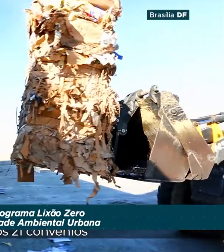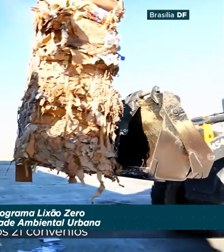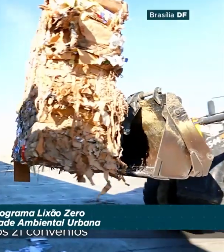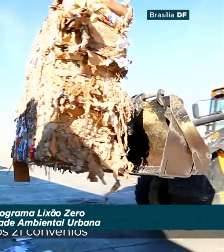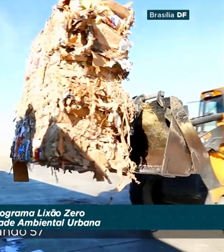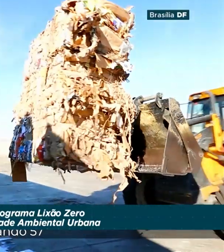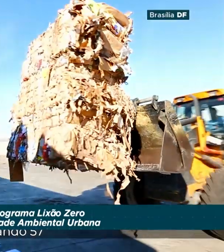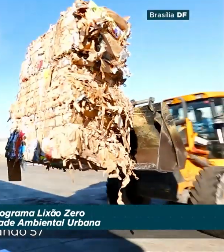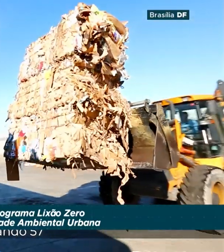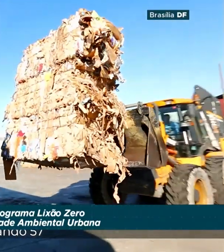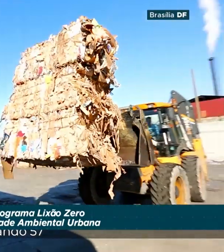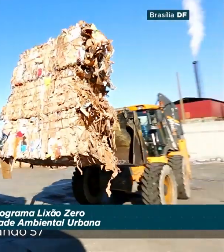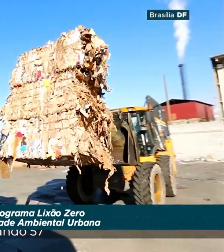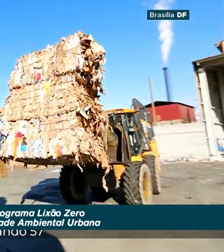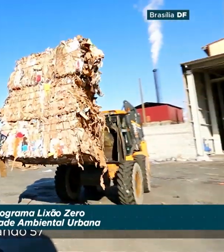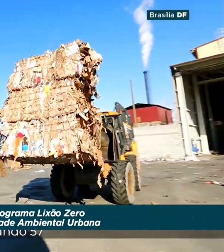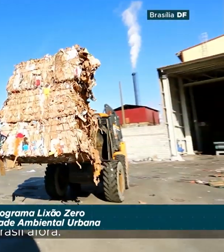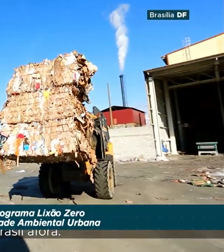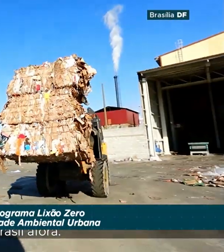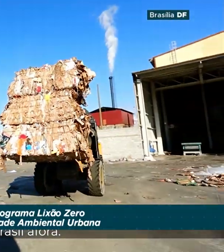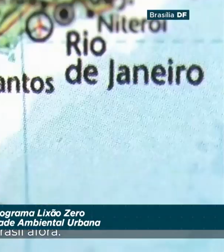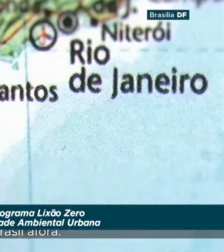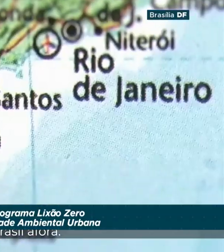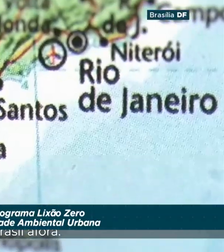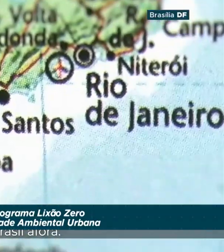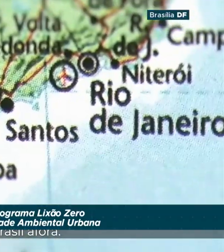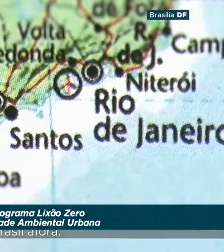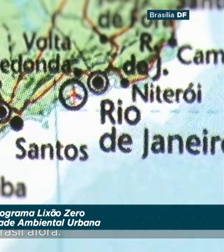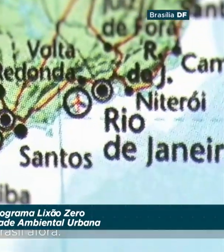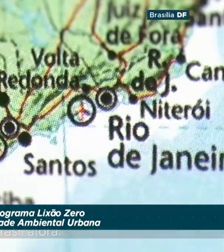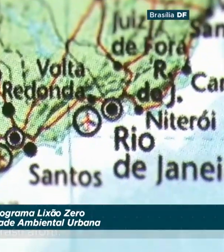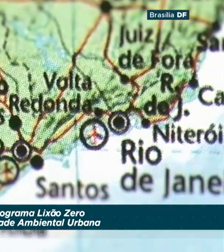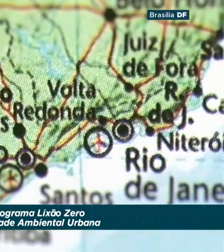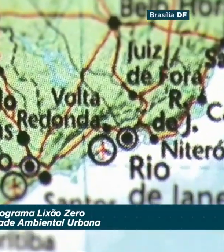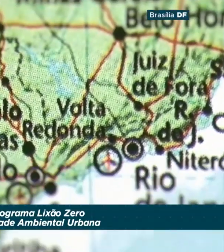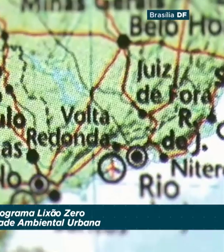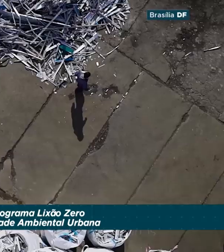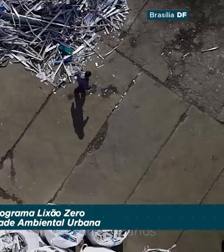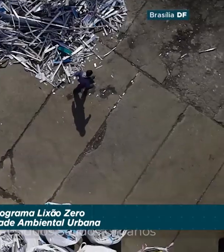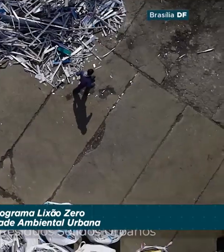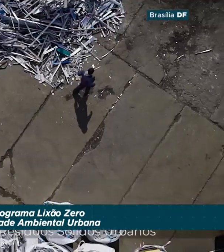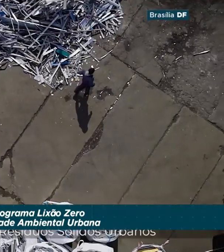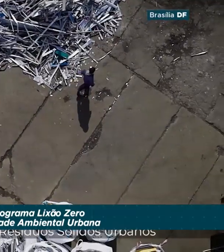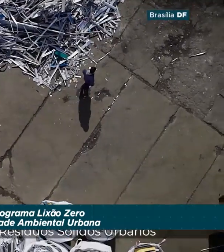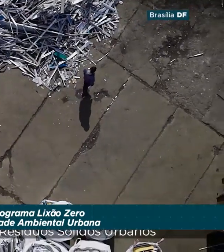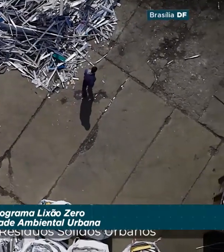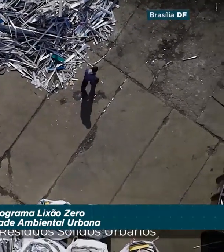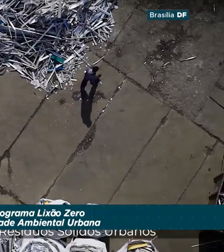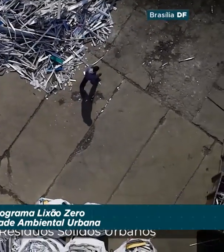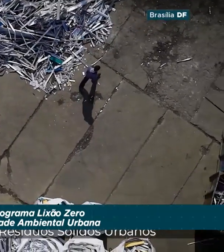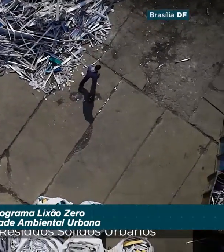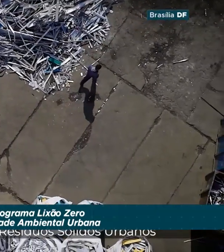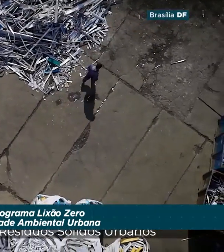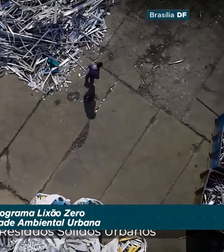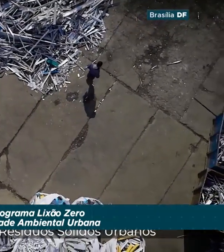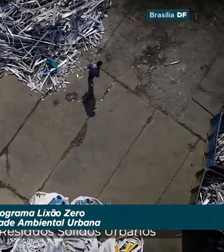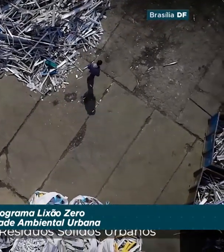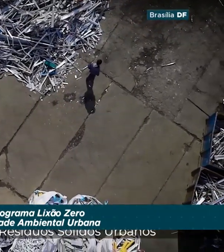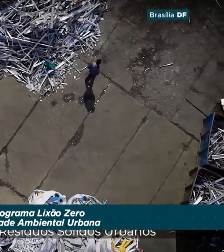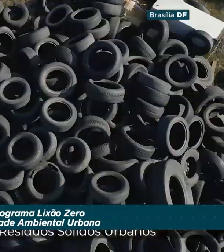21 convênios, contemplando 57 municípios Brasil afora. Um dos eixos da gestão de